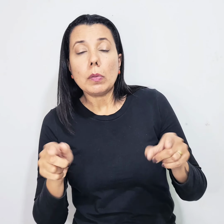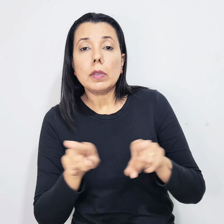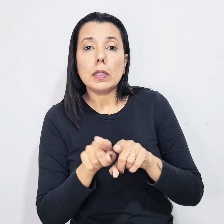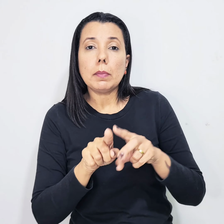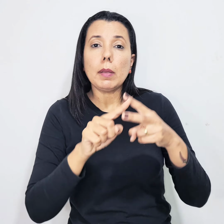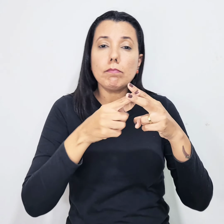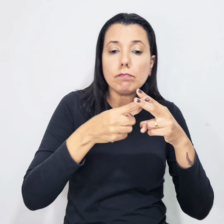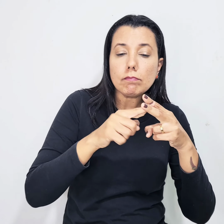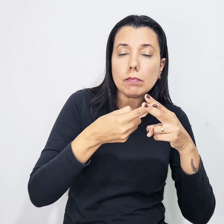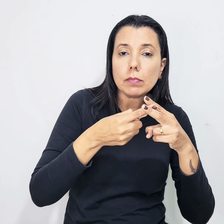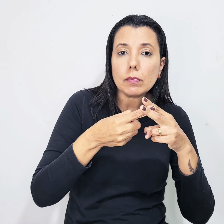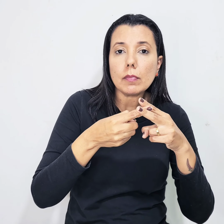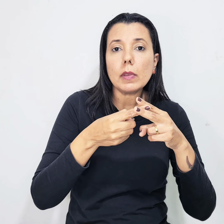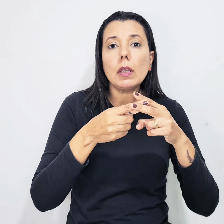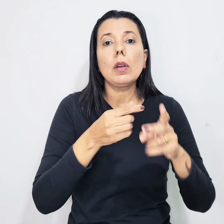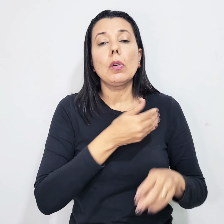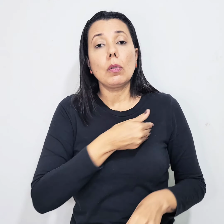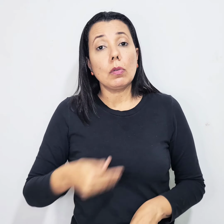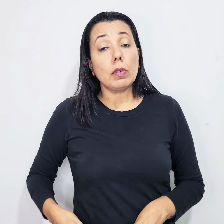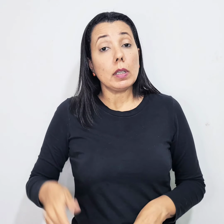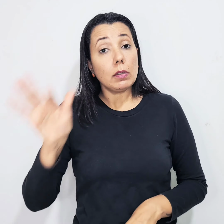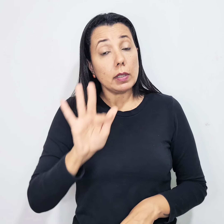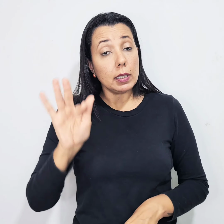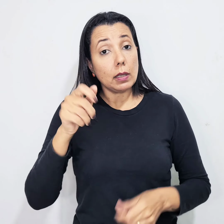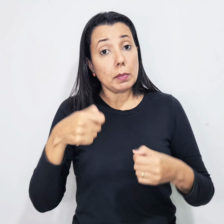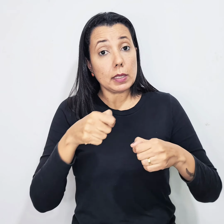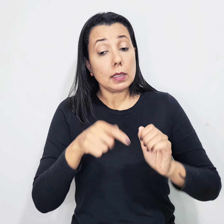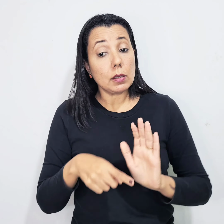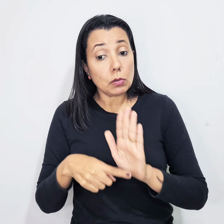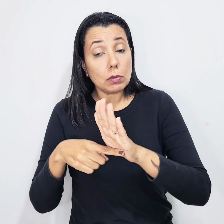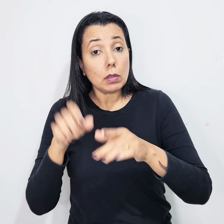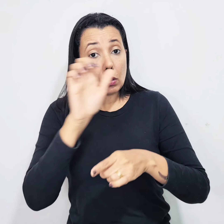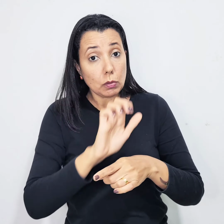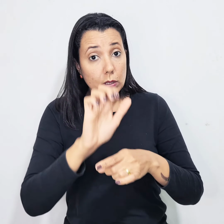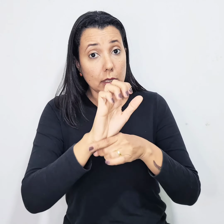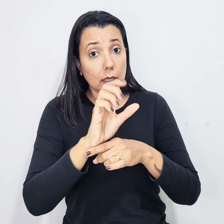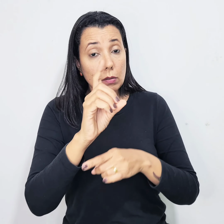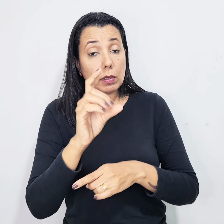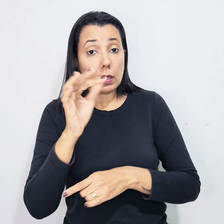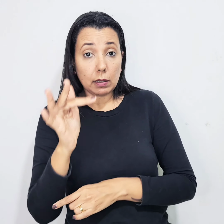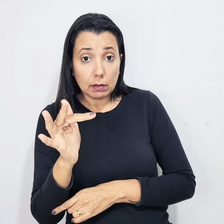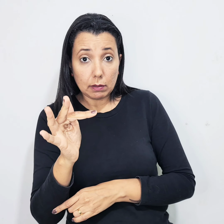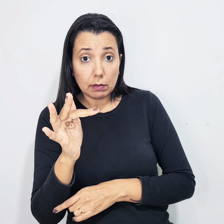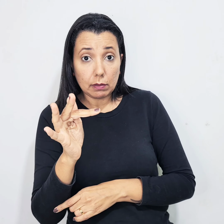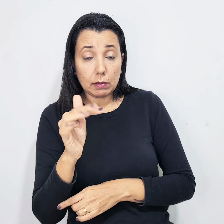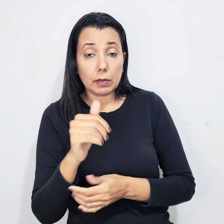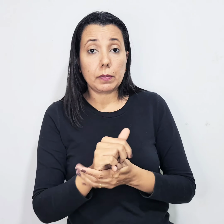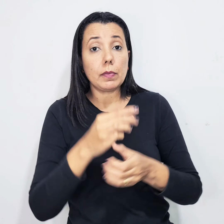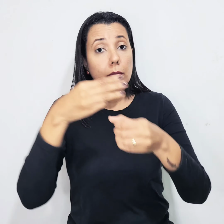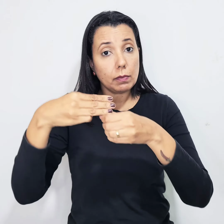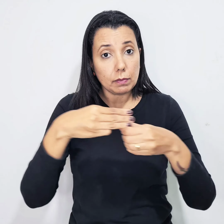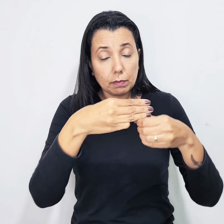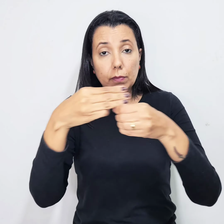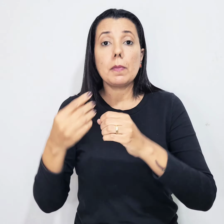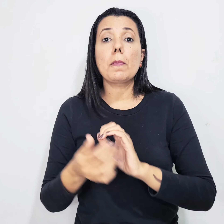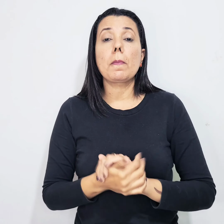técnica, a União deverá ajudar os estados, Distrito Federal e municípios, tanto